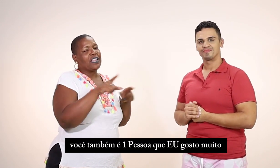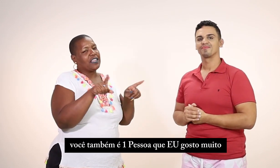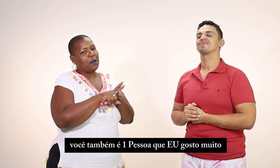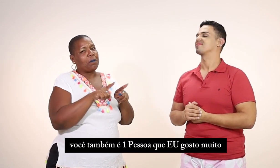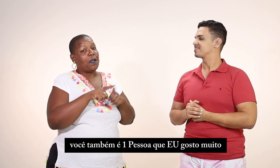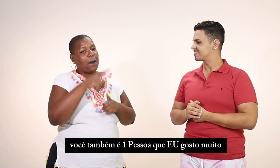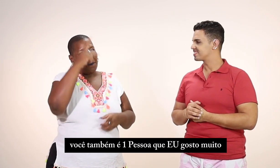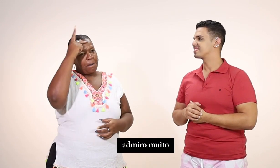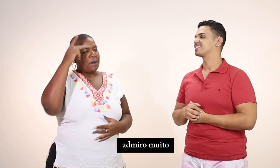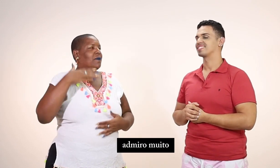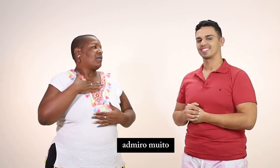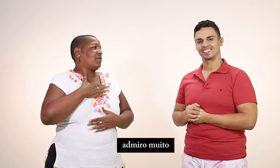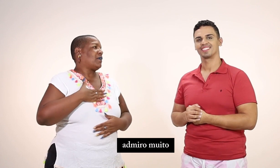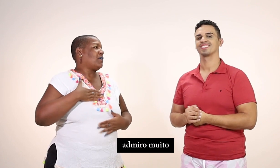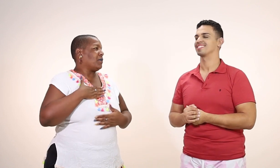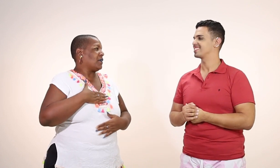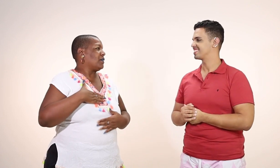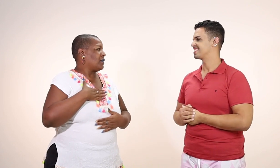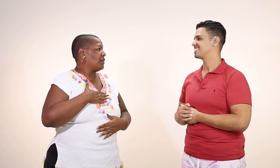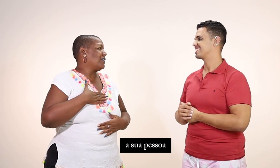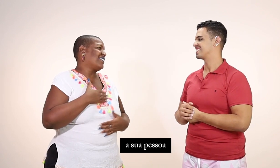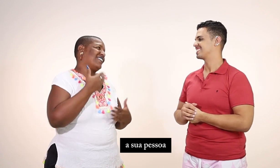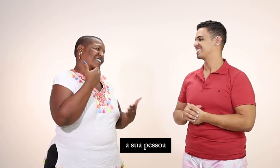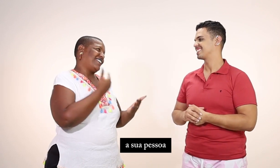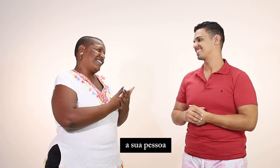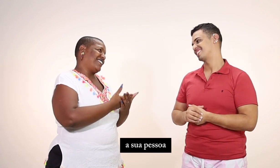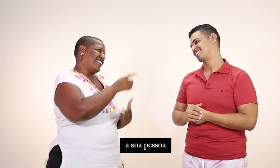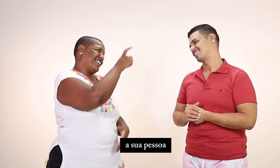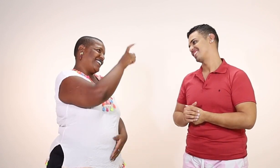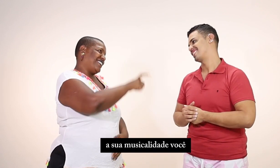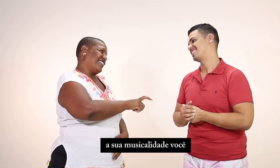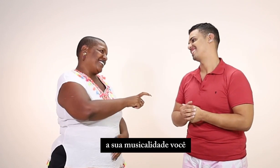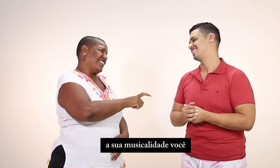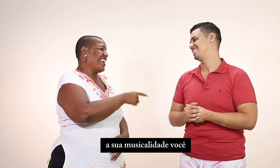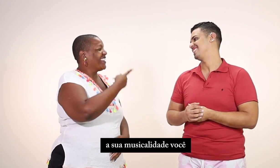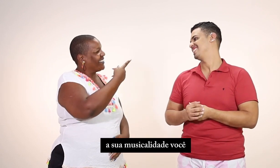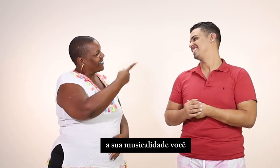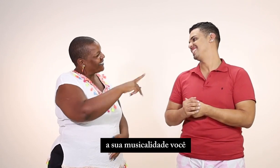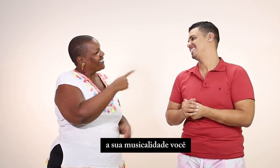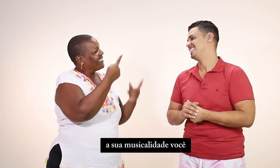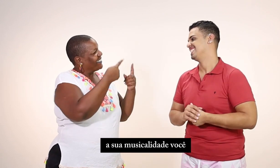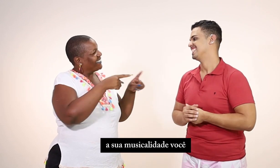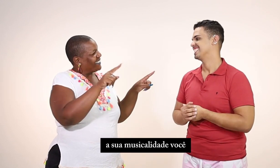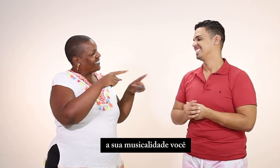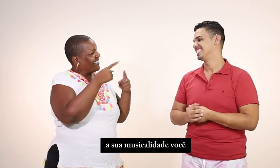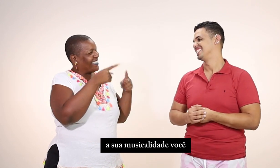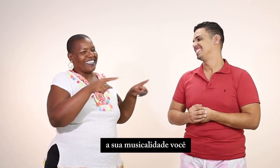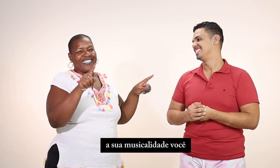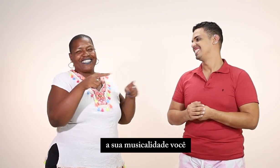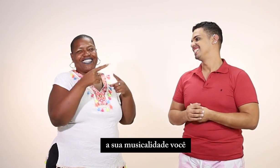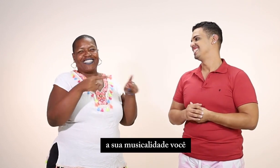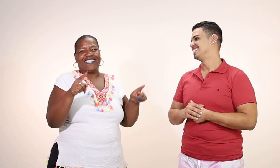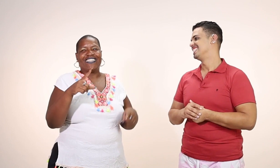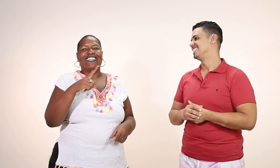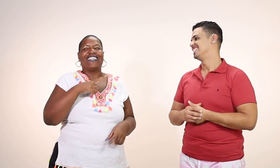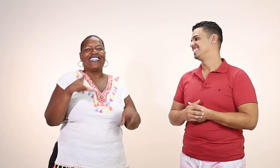gosto muito, admiro muito a sua pessoa, a sua musicalidade. Você,